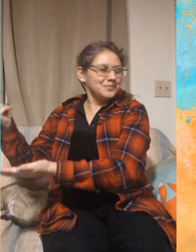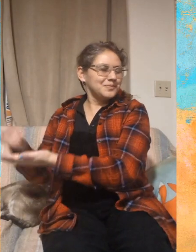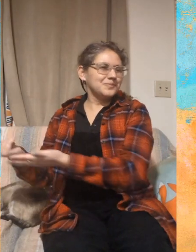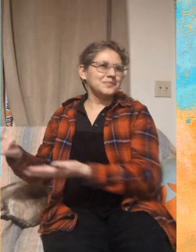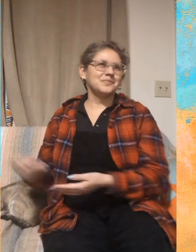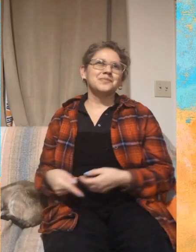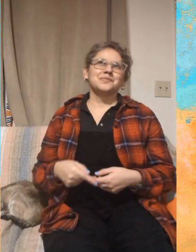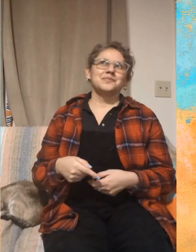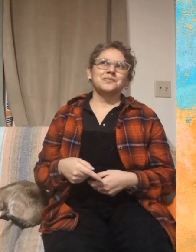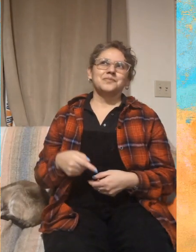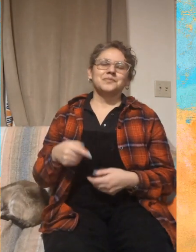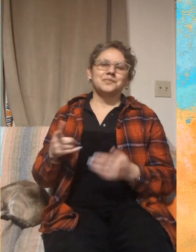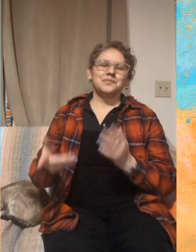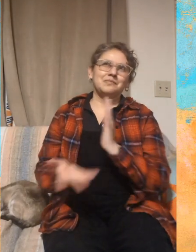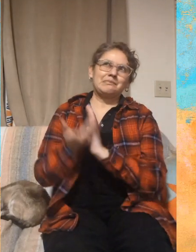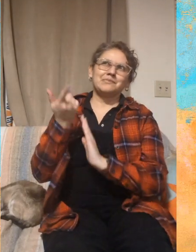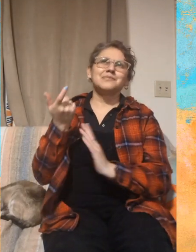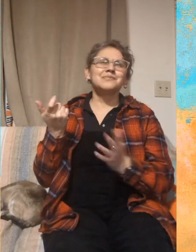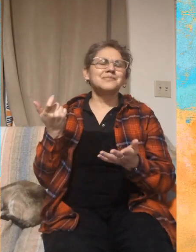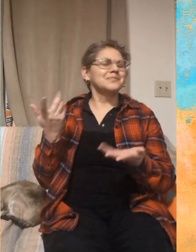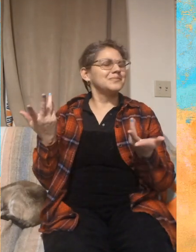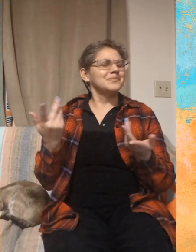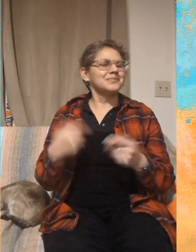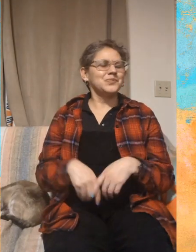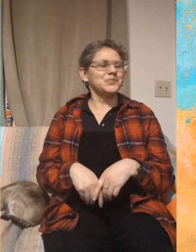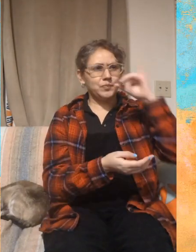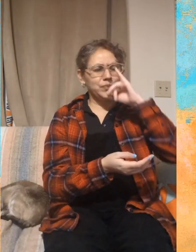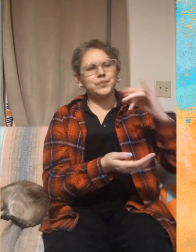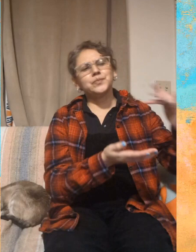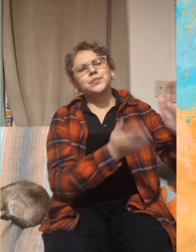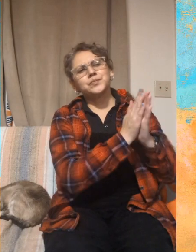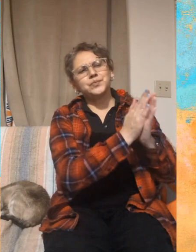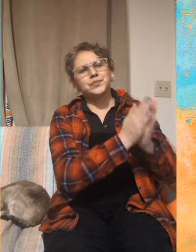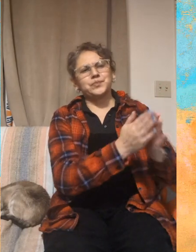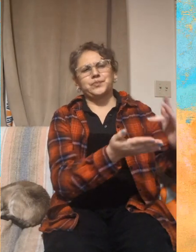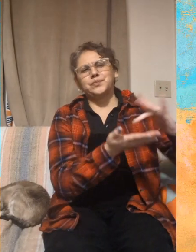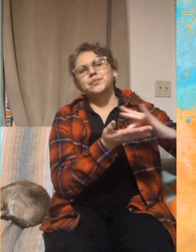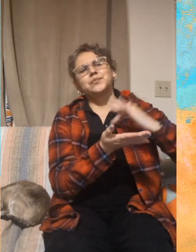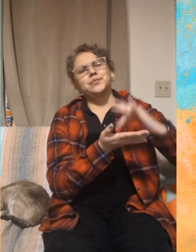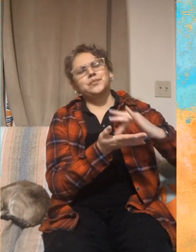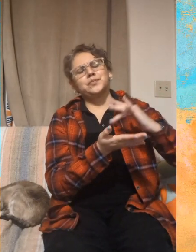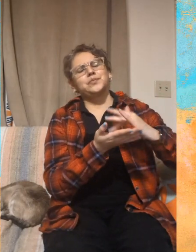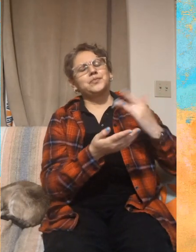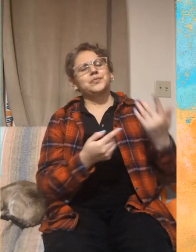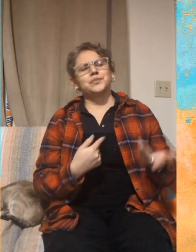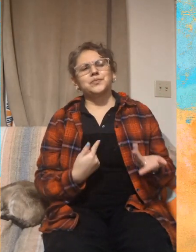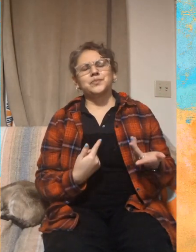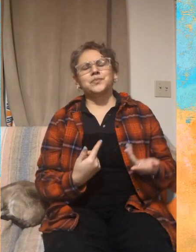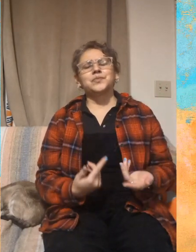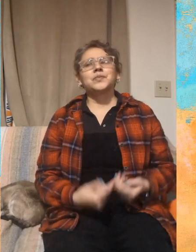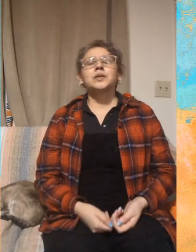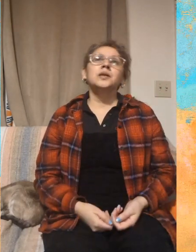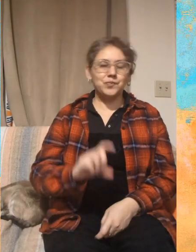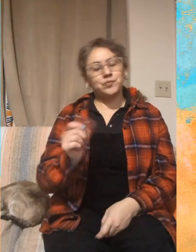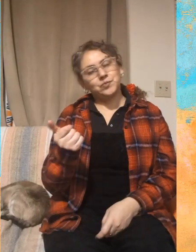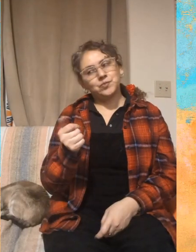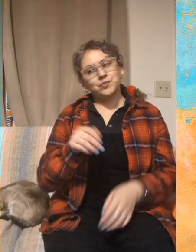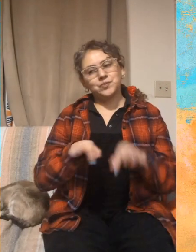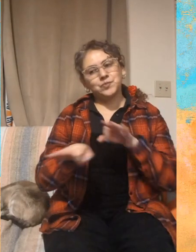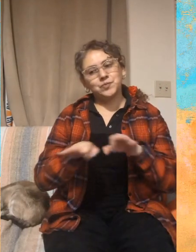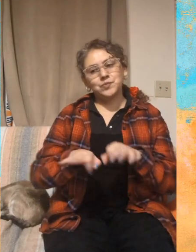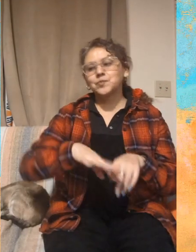menos. Pues es lo que ando viendo ahorita. No puedo hacer nada porque estoy molesta. Dice